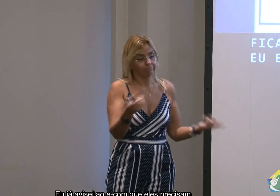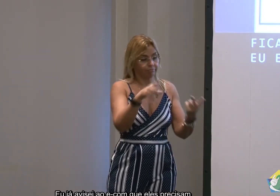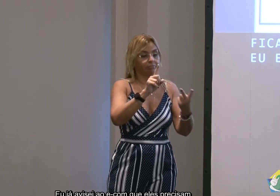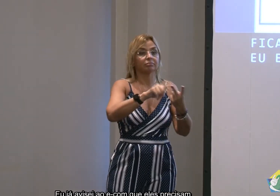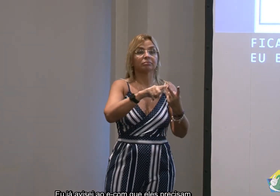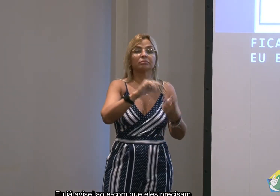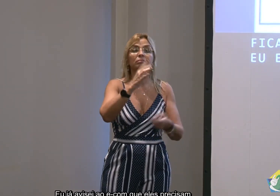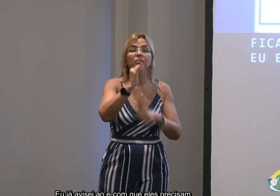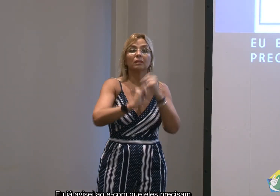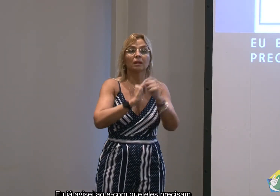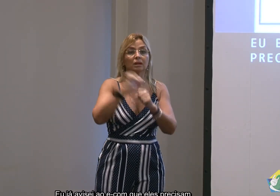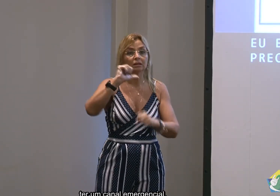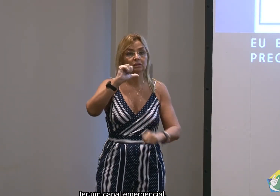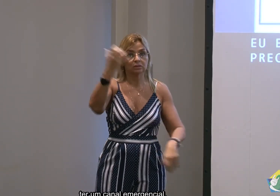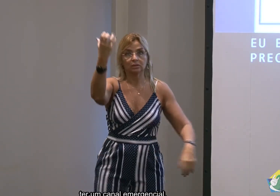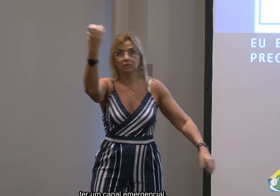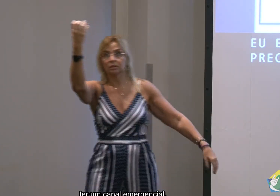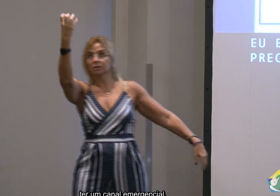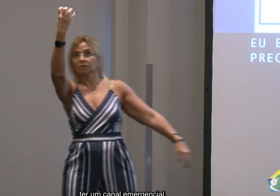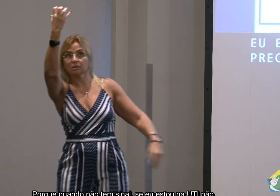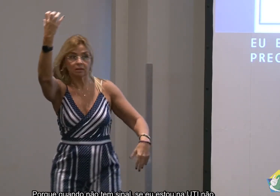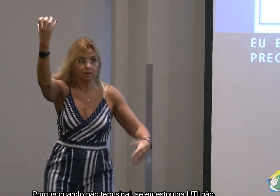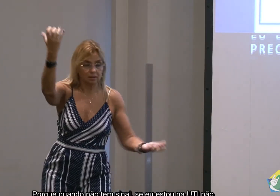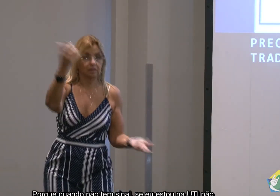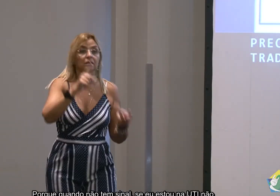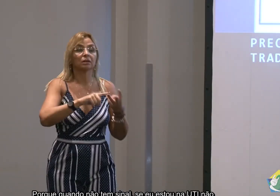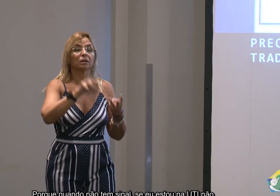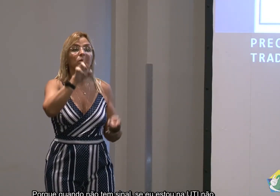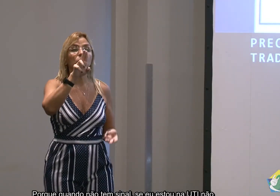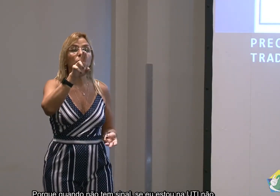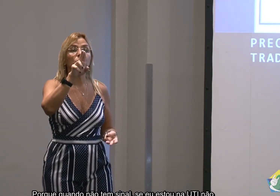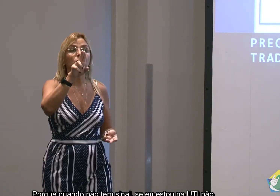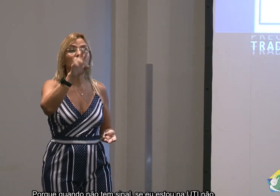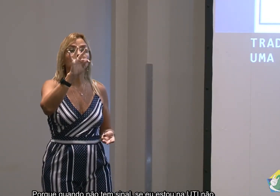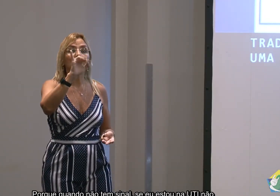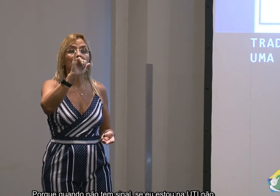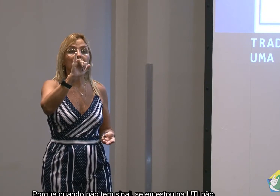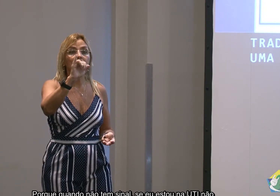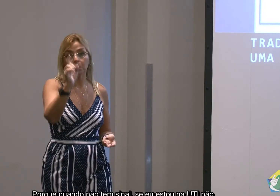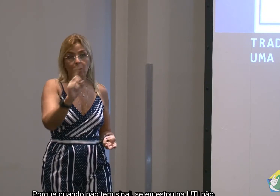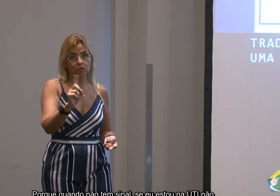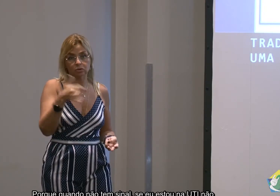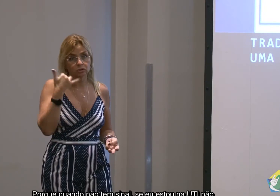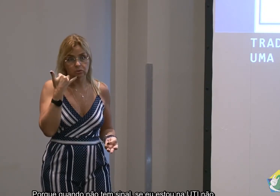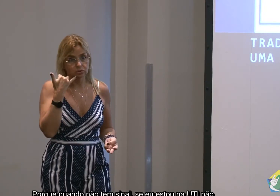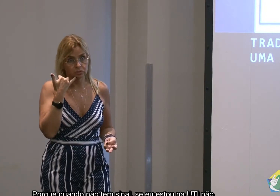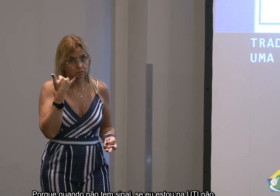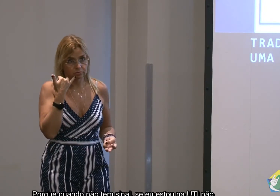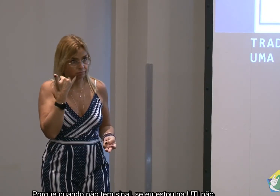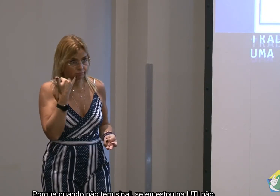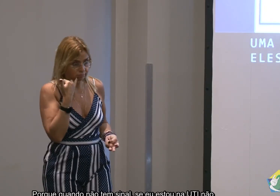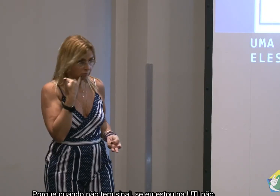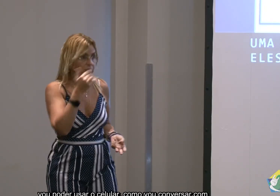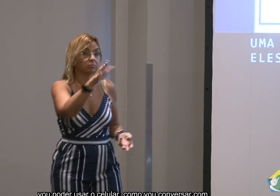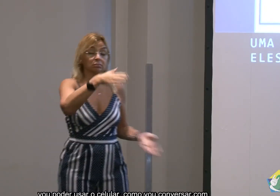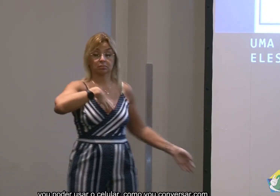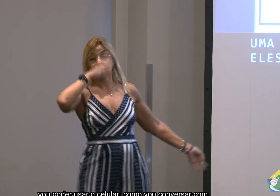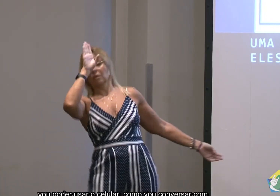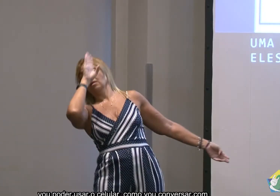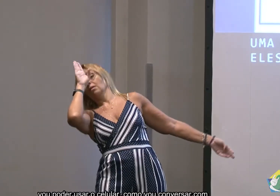avisei o ICOM, por exemplo, que eles precisam ter um canal emergencial, porque, inclusive, quando não tem sinal, se eu estou na UTI, eu não vou poder usar celular, como é que